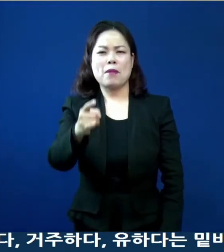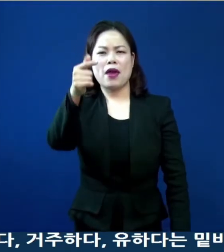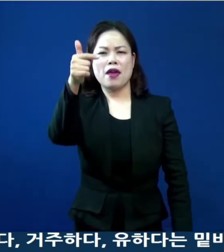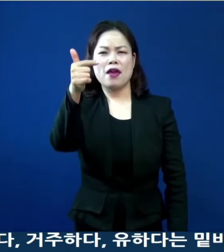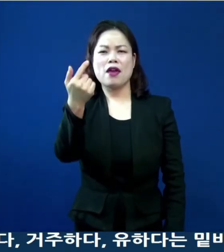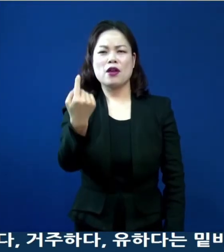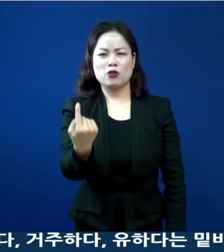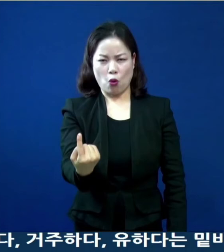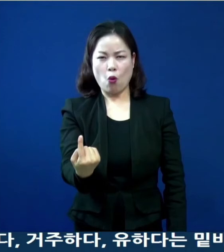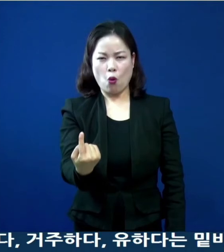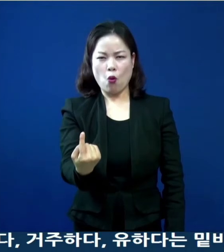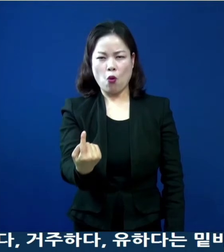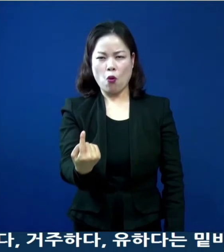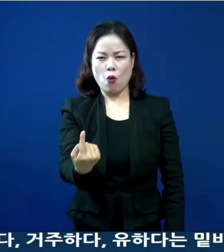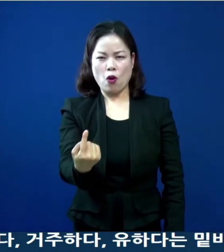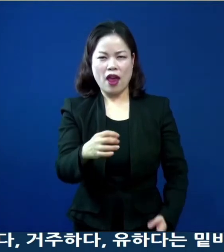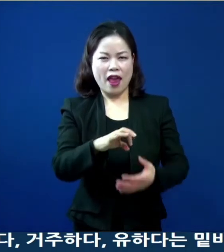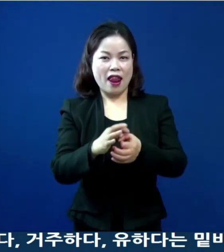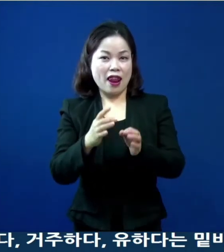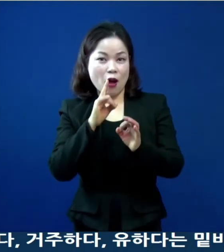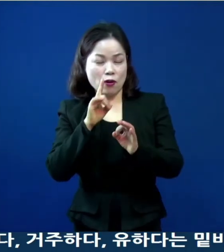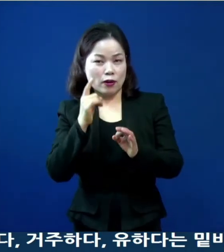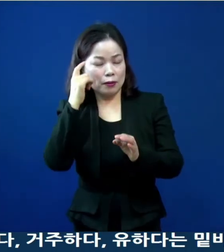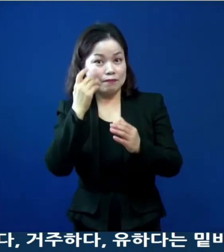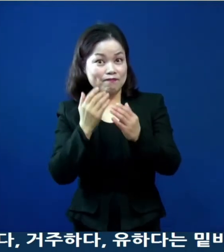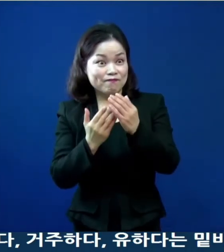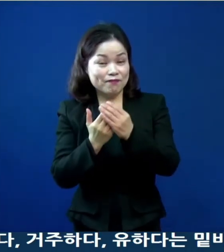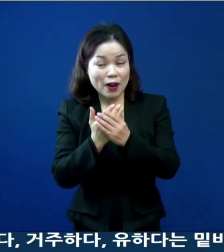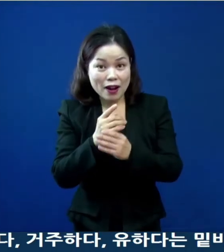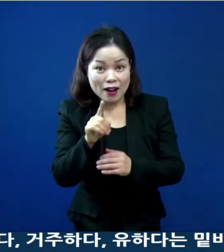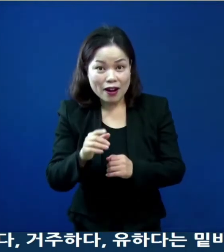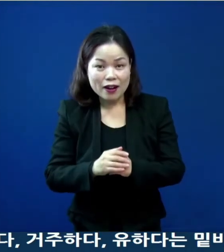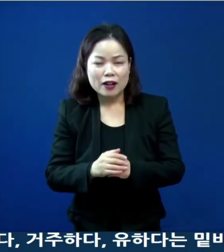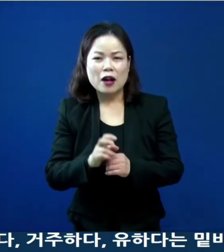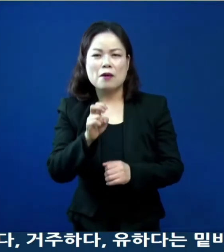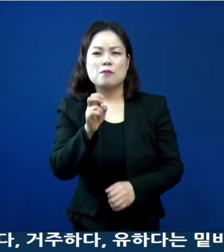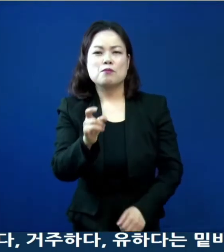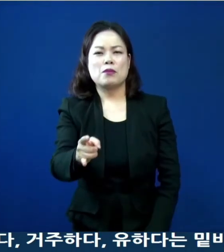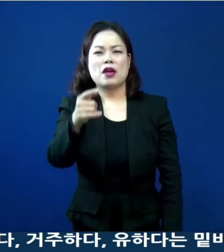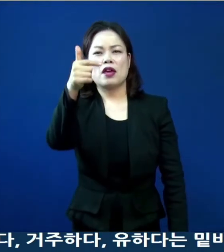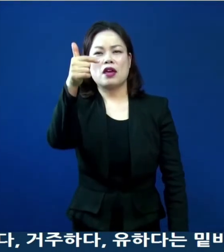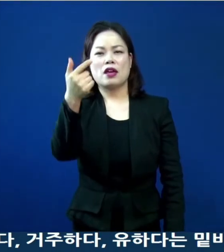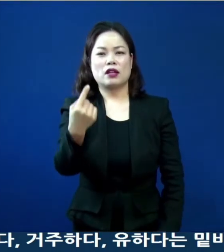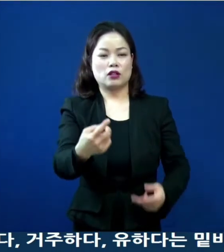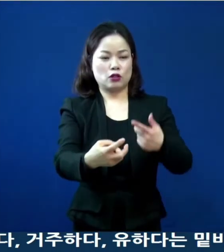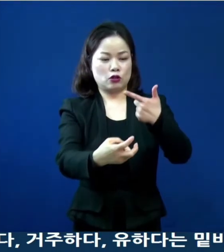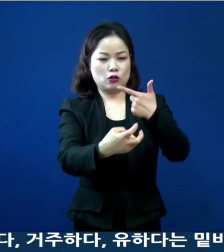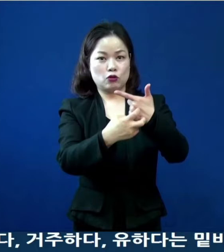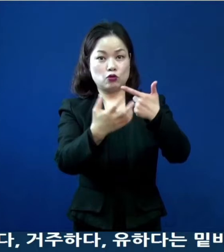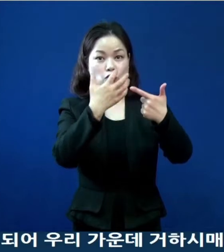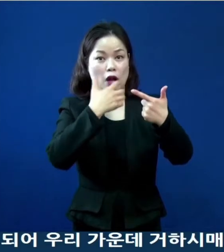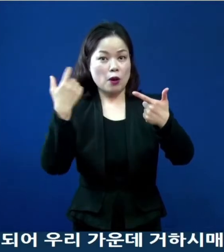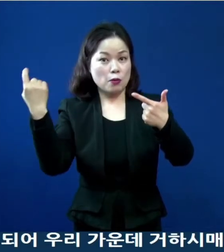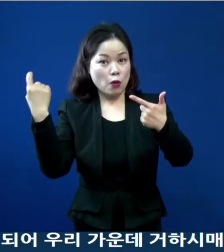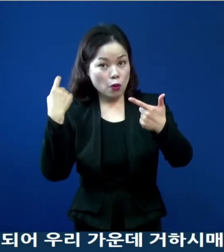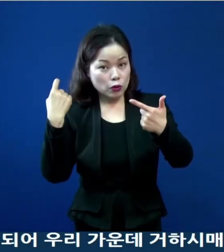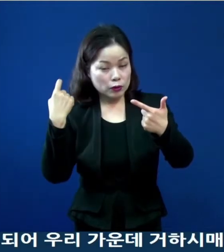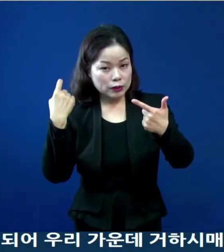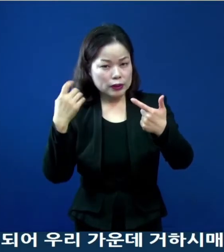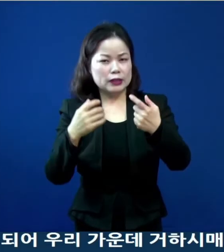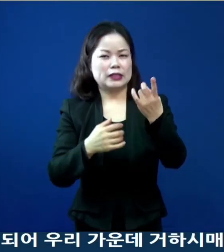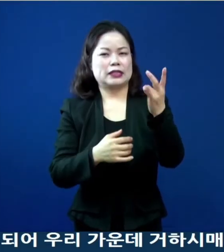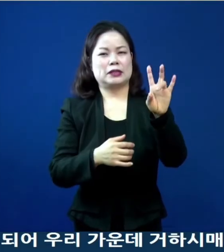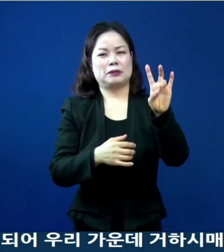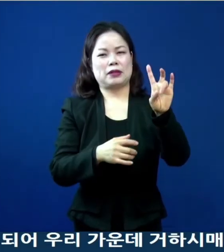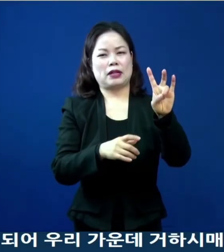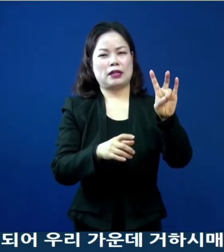메노라는 단어가 떠오릅니다. 이 메노라는 단어는 누가복음 24장 저 끝부분